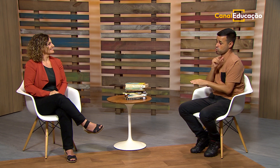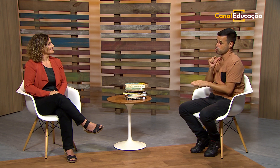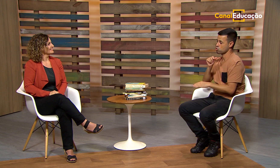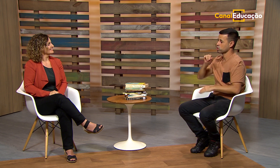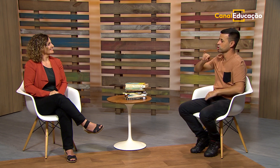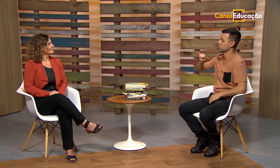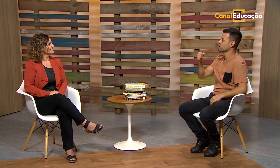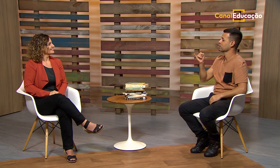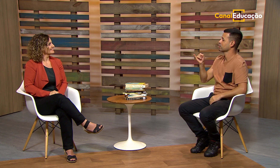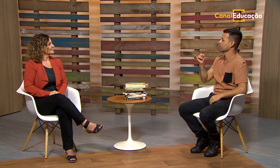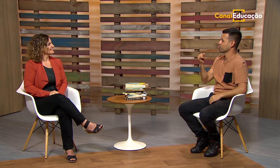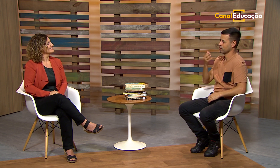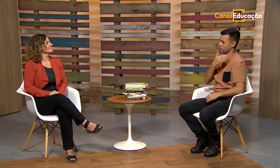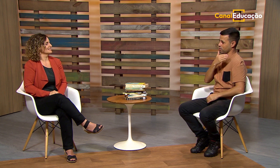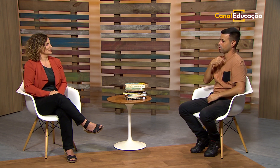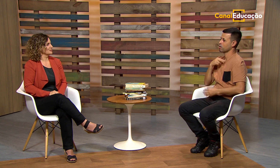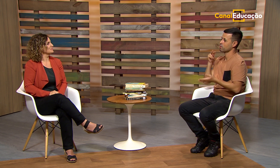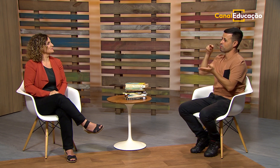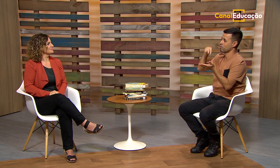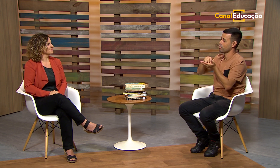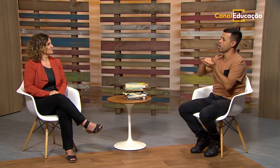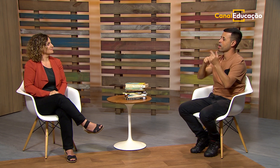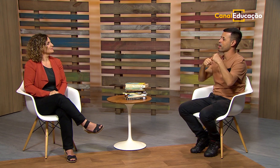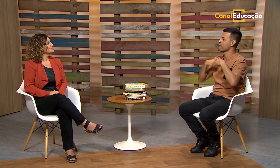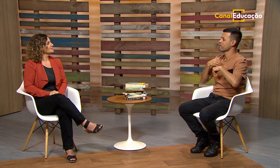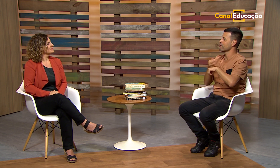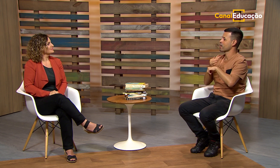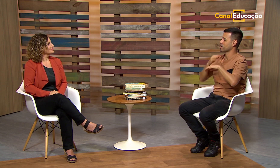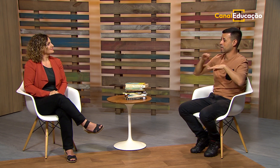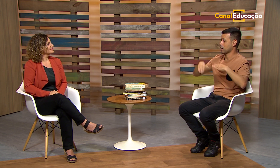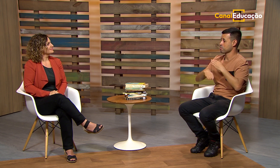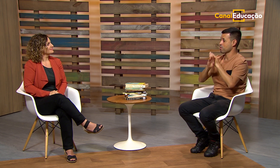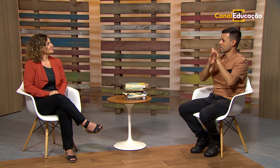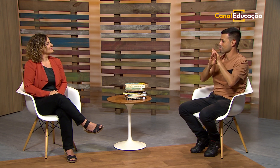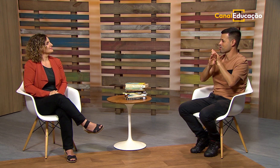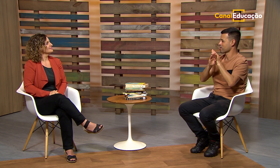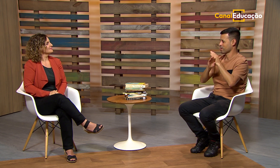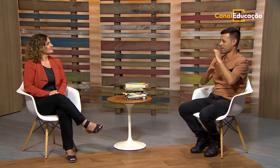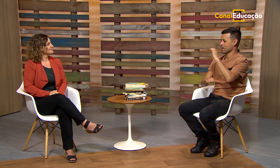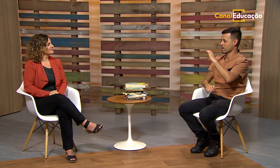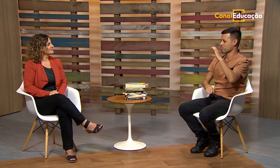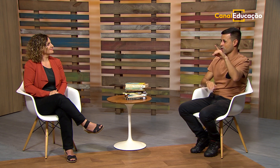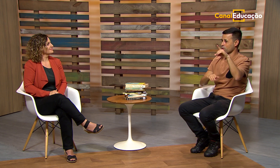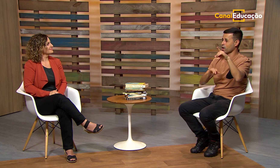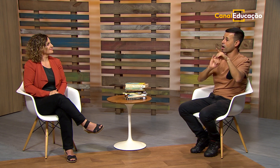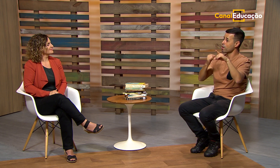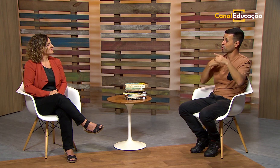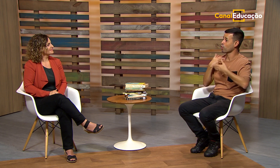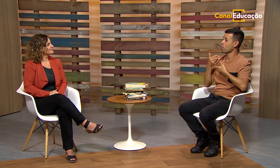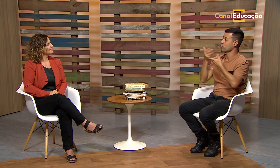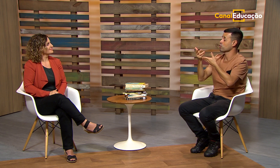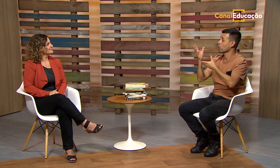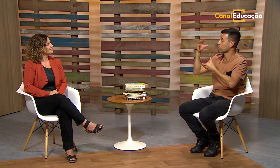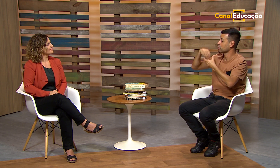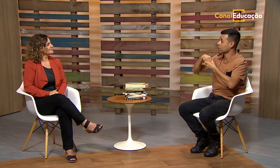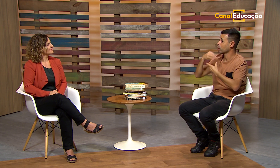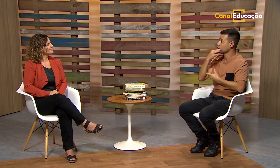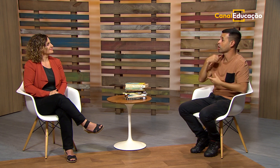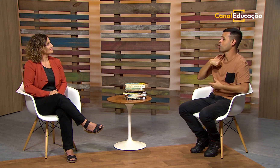Sim, e a minha preparação para estar lá começou no mês de janeiro, quando estava de recesso. Fui convidado para